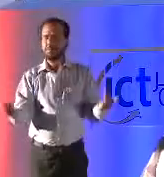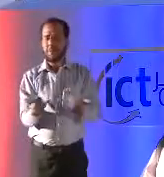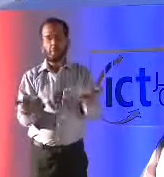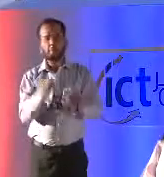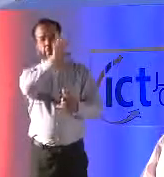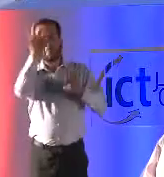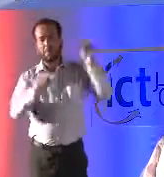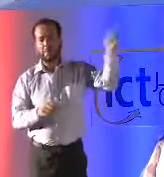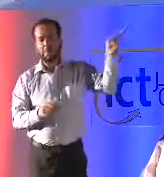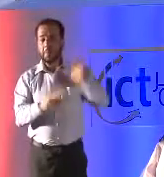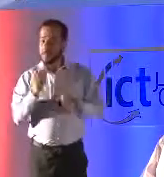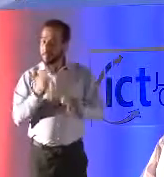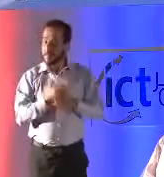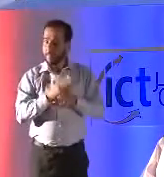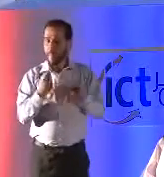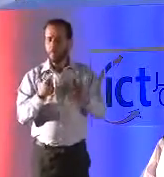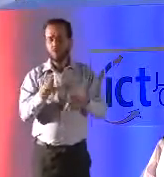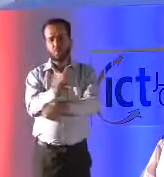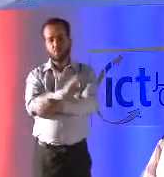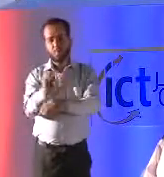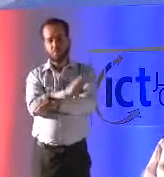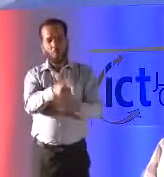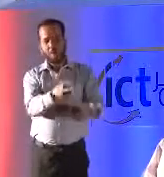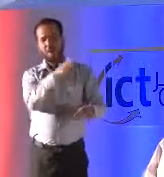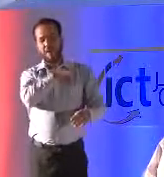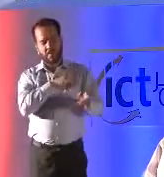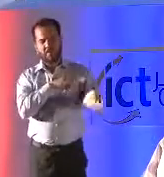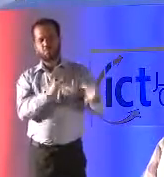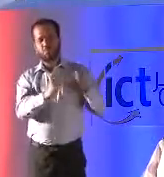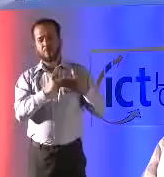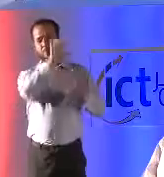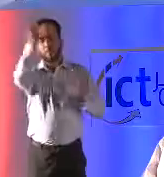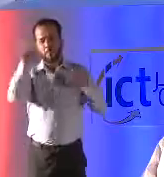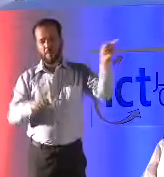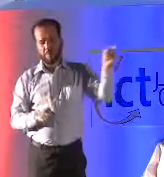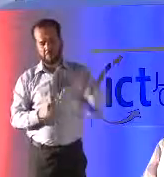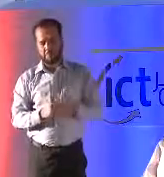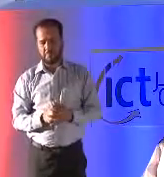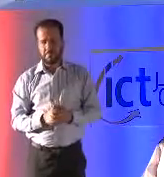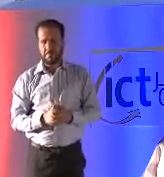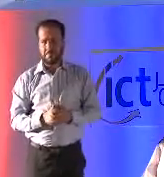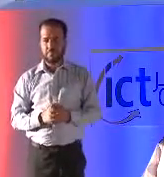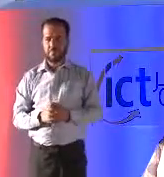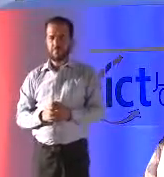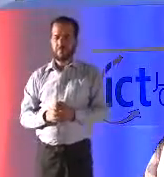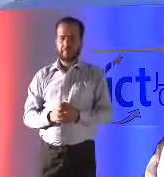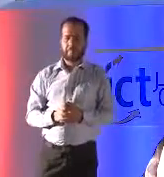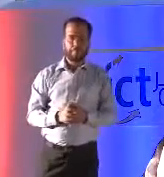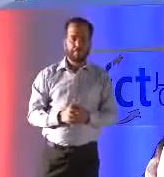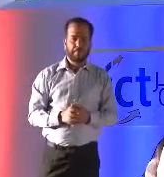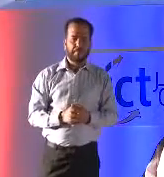سهولة وسلاسة وكل هذا عن طريق التكنولوجيا المساعدة. We see here on the screen all these technologies